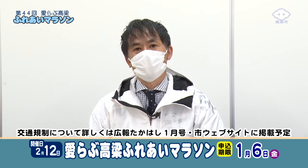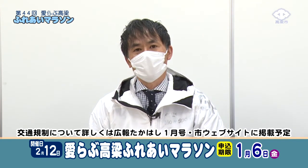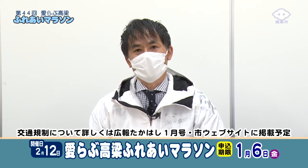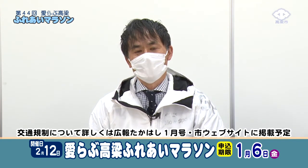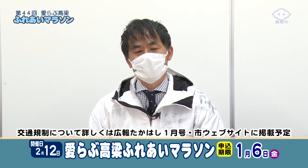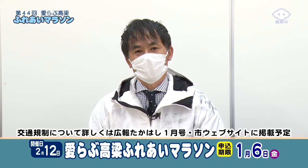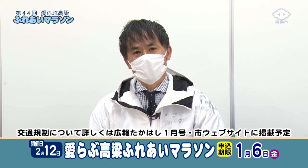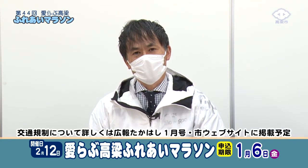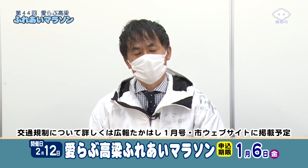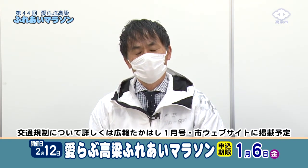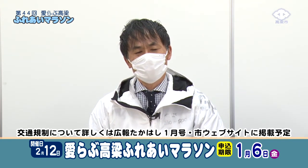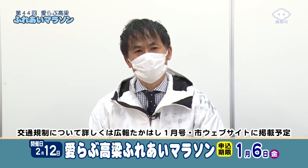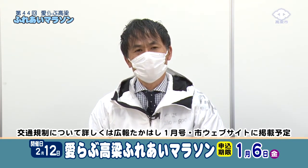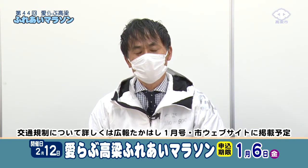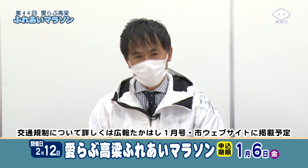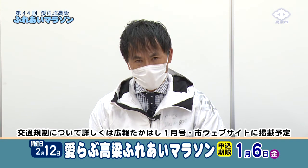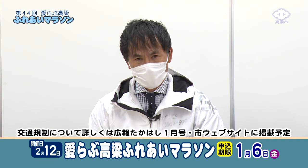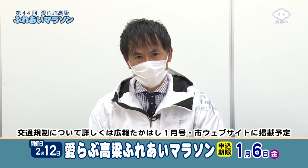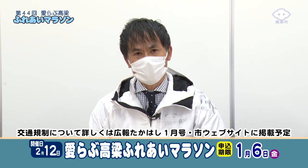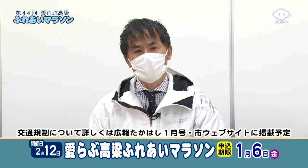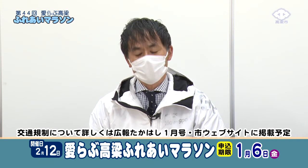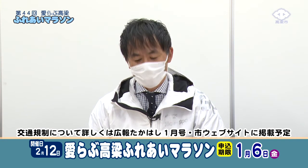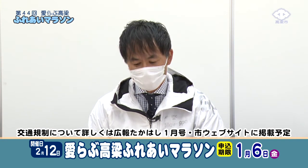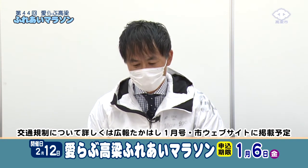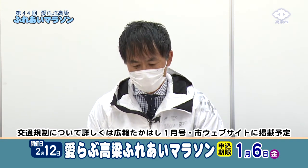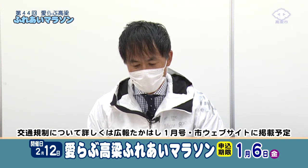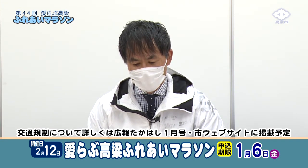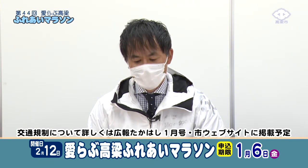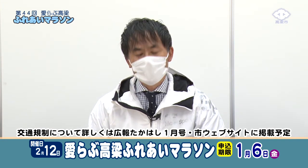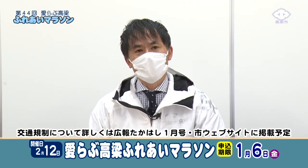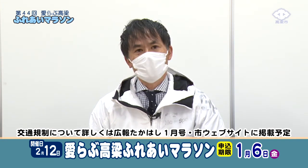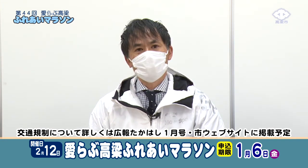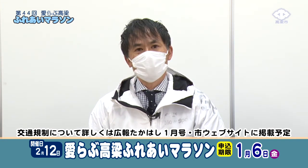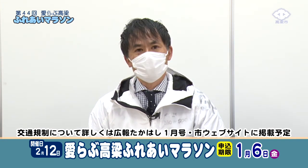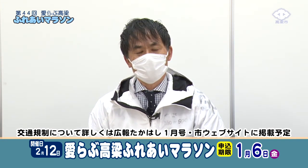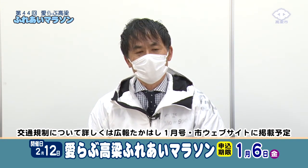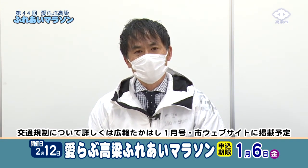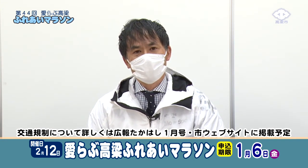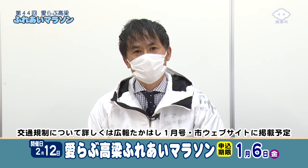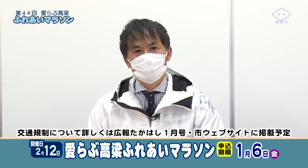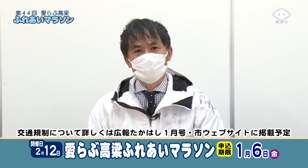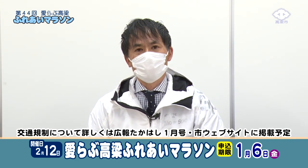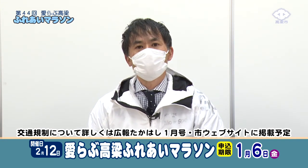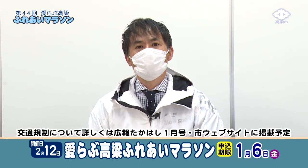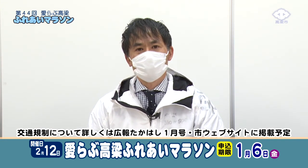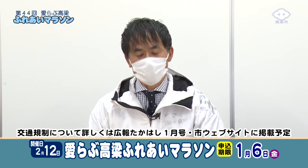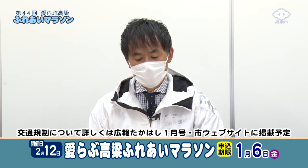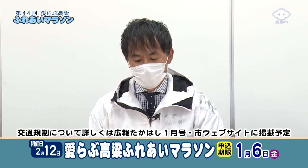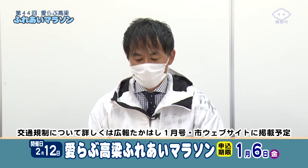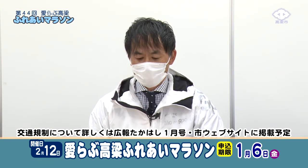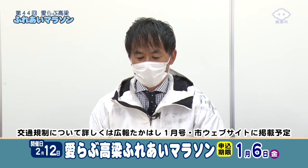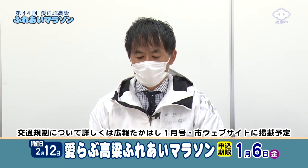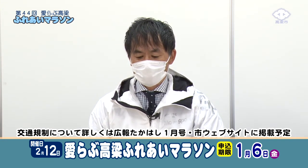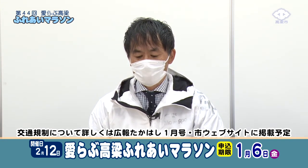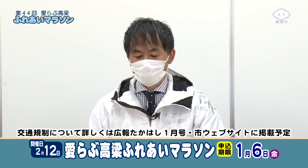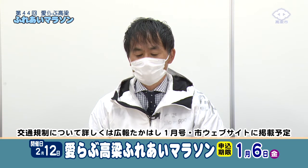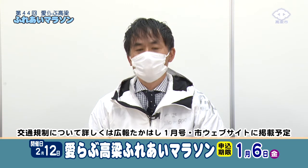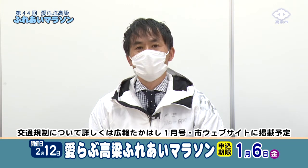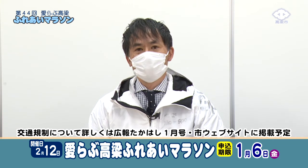では、交通規制、これがかかりますので、詳しくは1月の広報誌、それから市のウェブサイトの